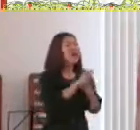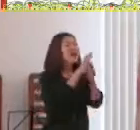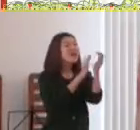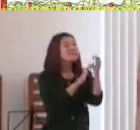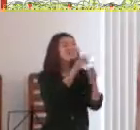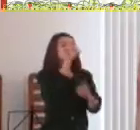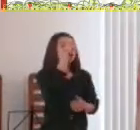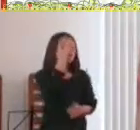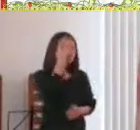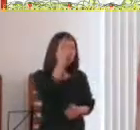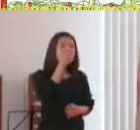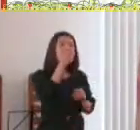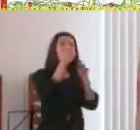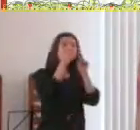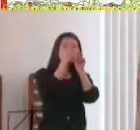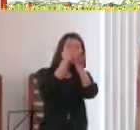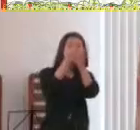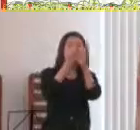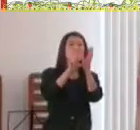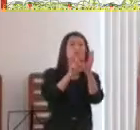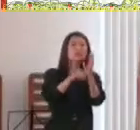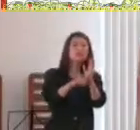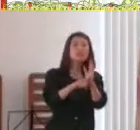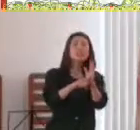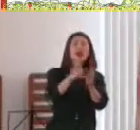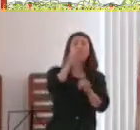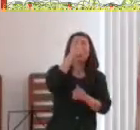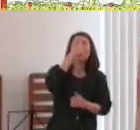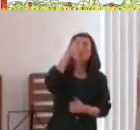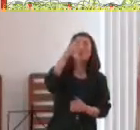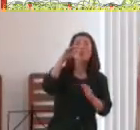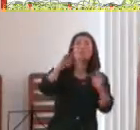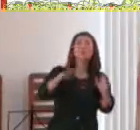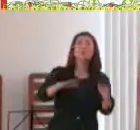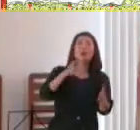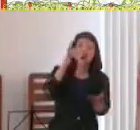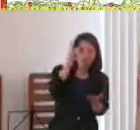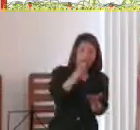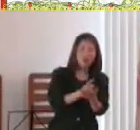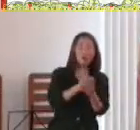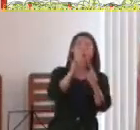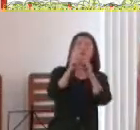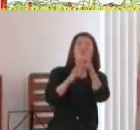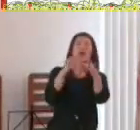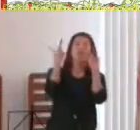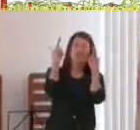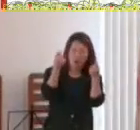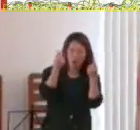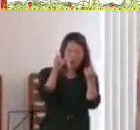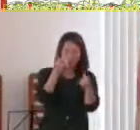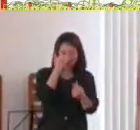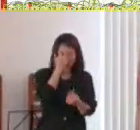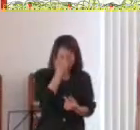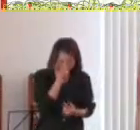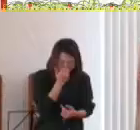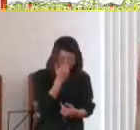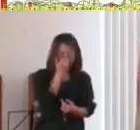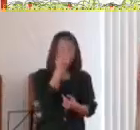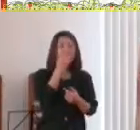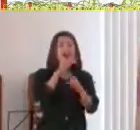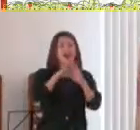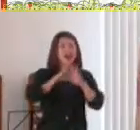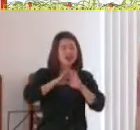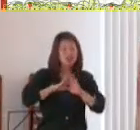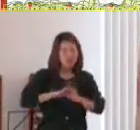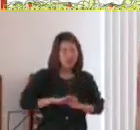を見た時にこう言ってるんですね。主よ、今こそあなたはお言葉通りにこのしもべを安らかに去らせてくださ